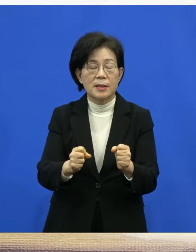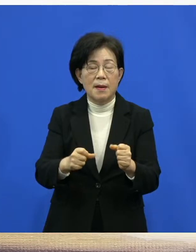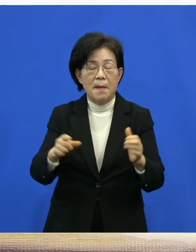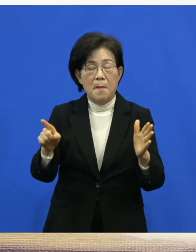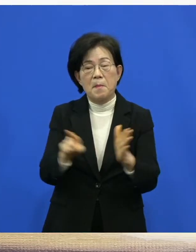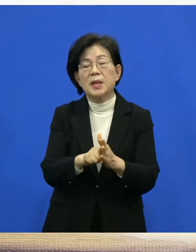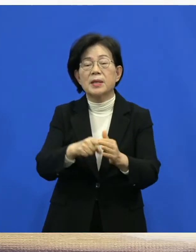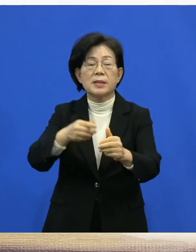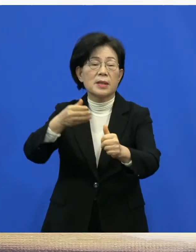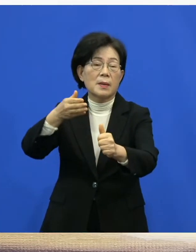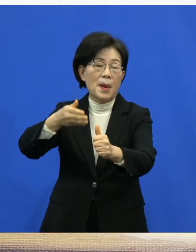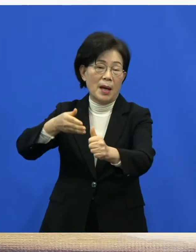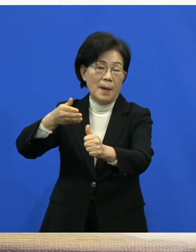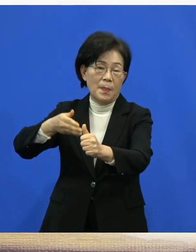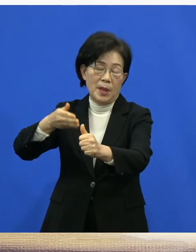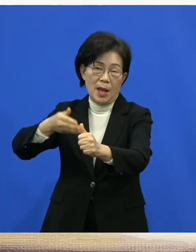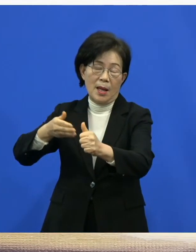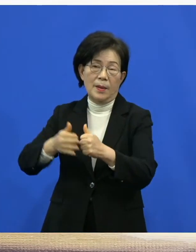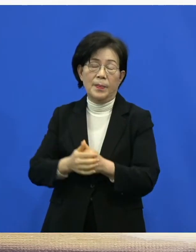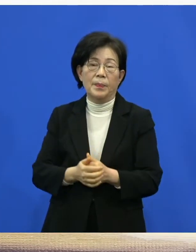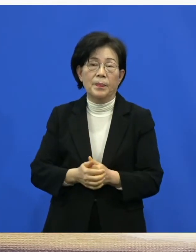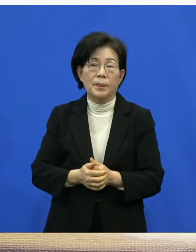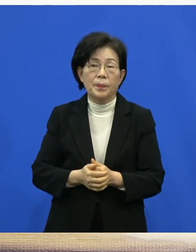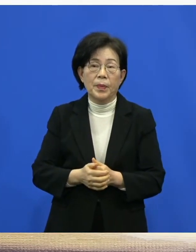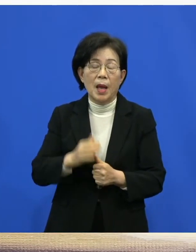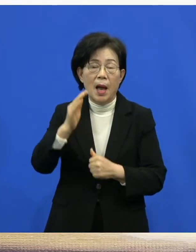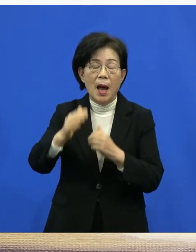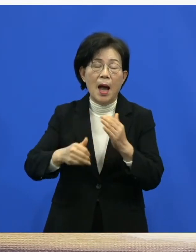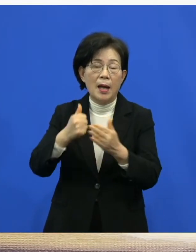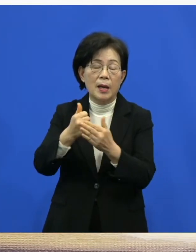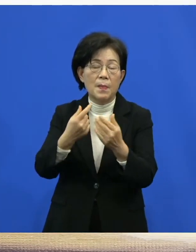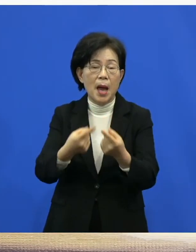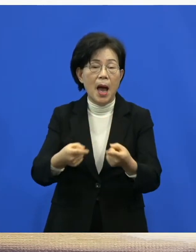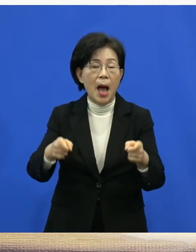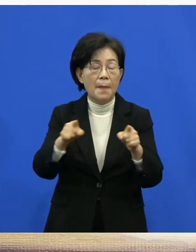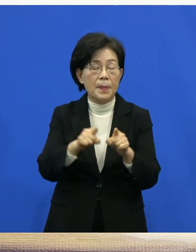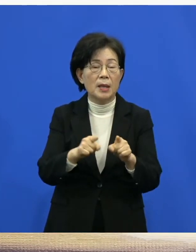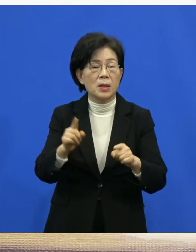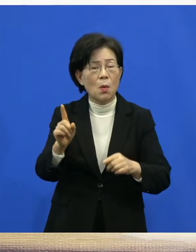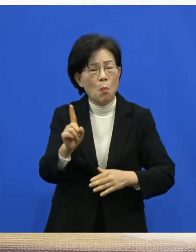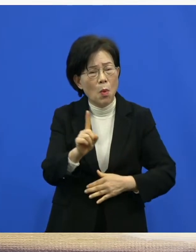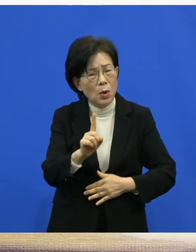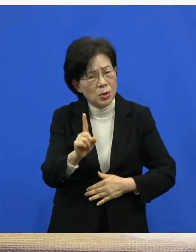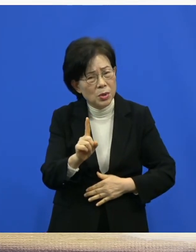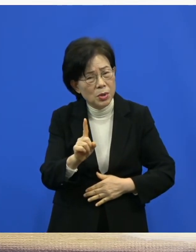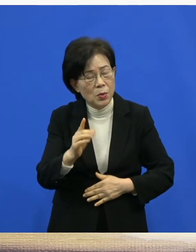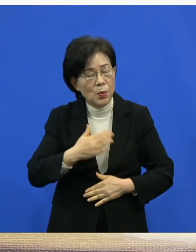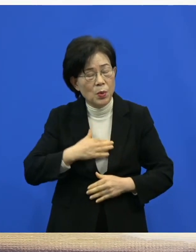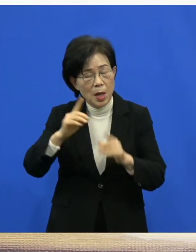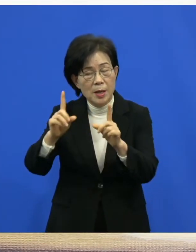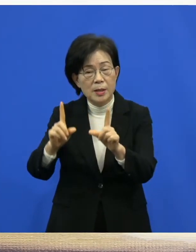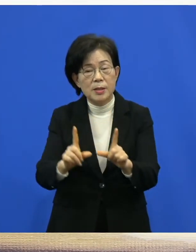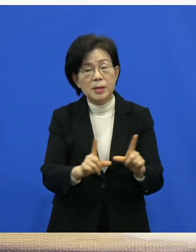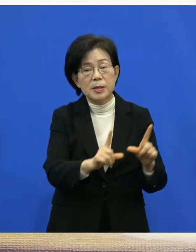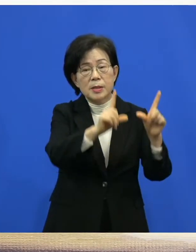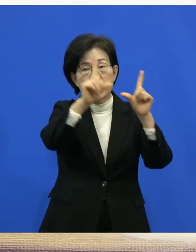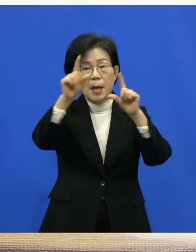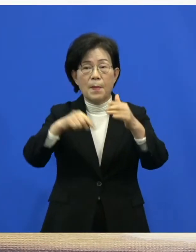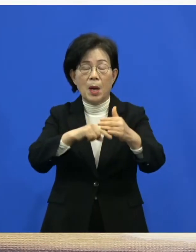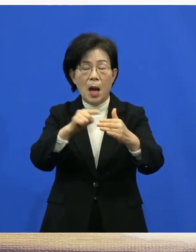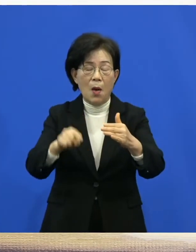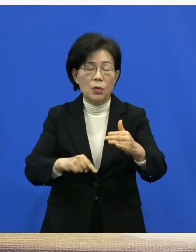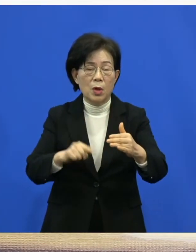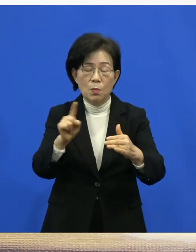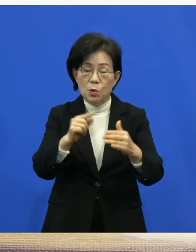믿으시길 바랍니다. 여러분, 하나님이 함께 하신다는 게 뭘까요? 여러분, 우리의 삶 속에서 무엇인가